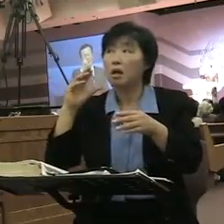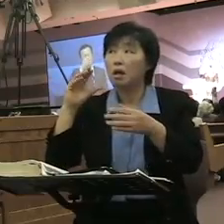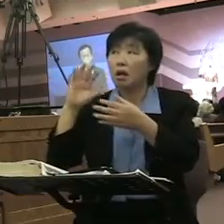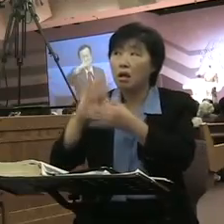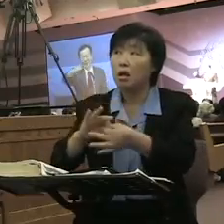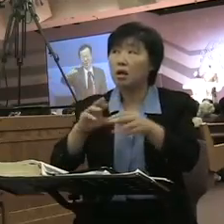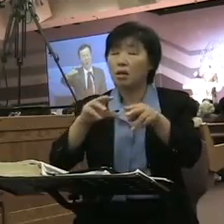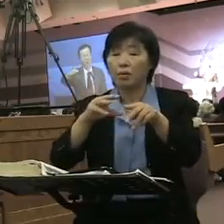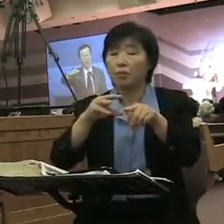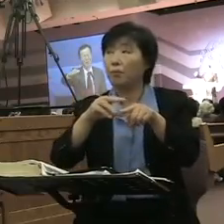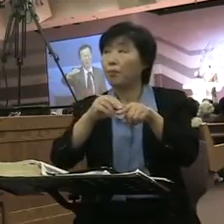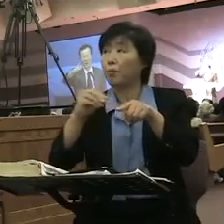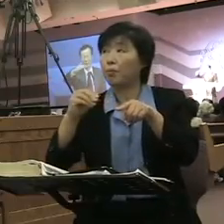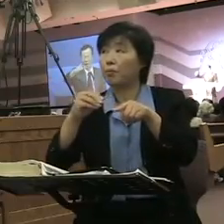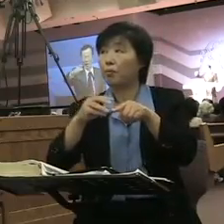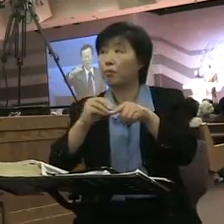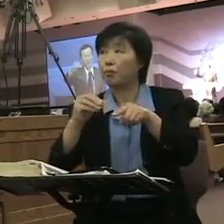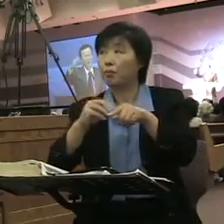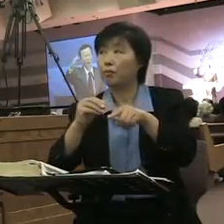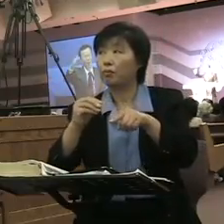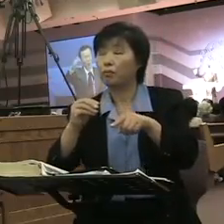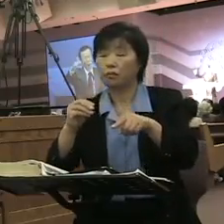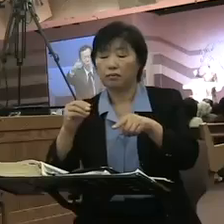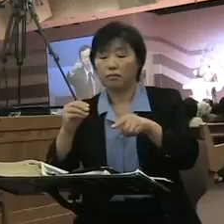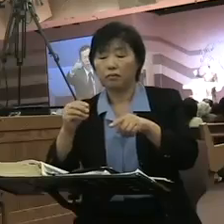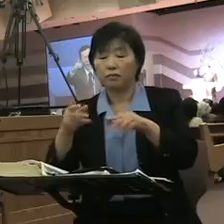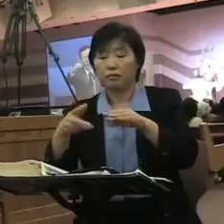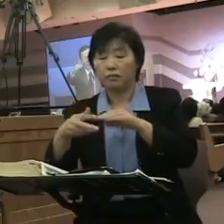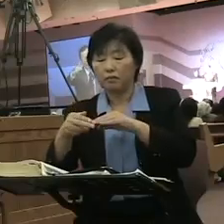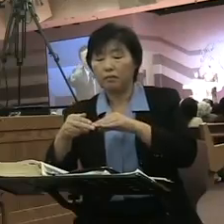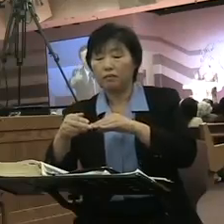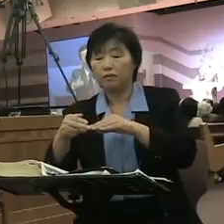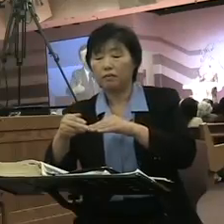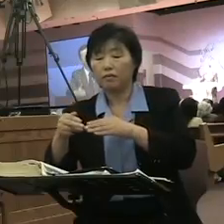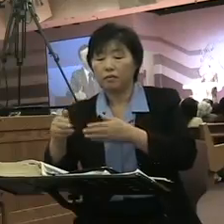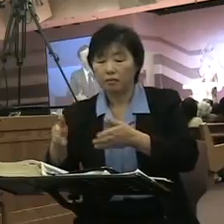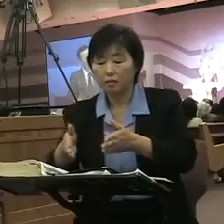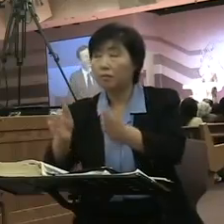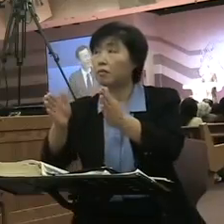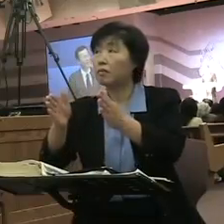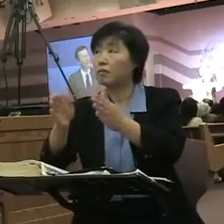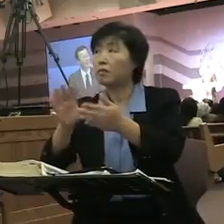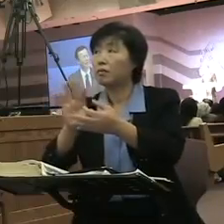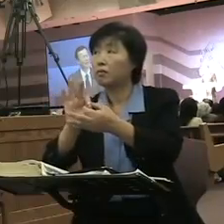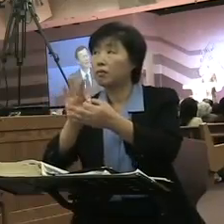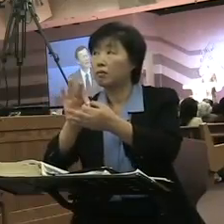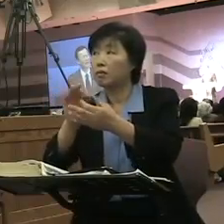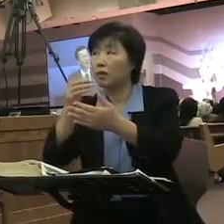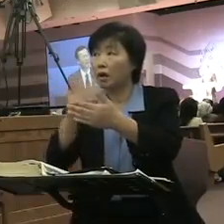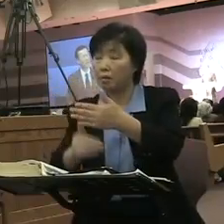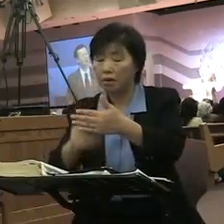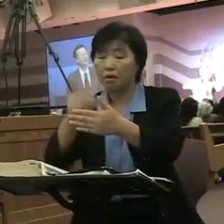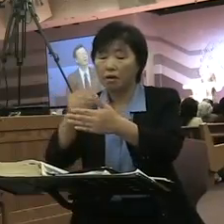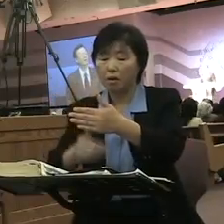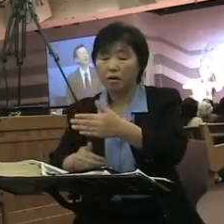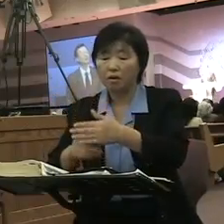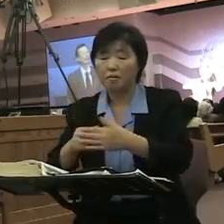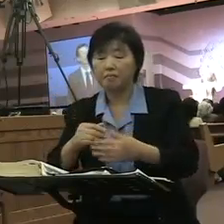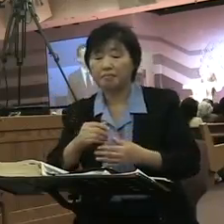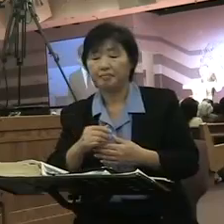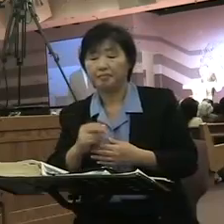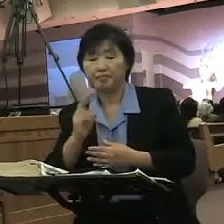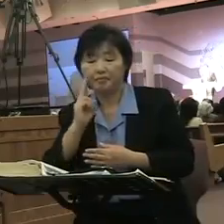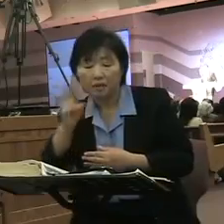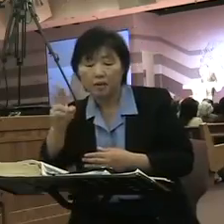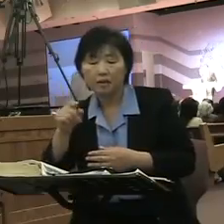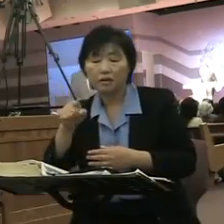어떻게 되는가? 몸이 잘라졌기 때문에 잘라진 그 몸의 통로를 통해 그대로 나오는 게 아닙니까? 비참한 그